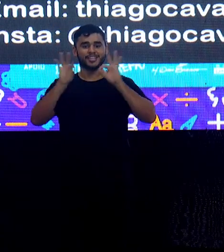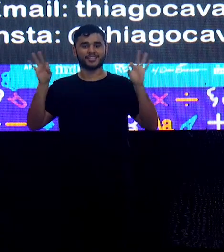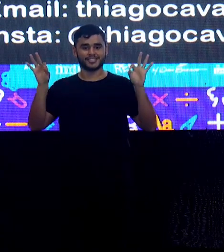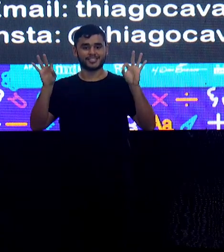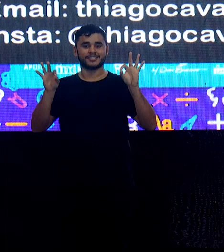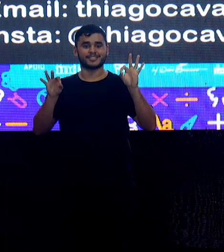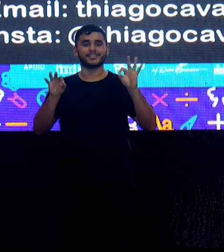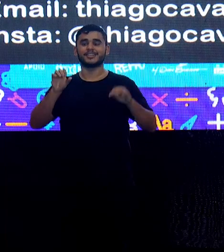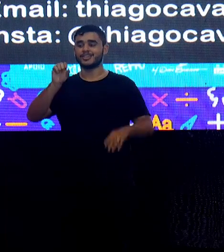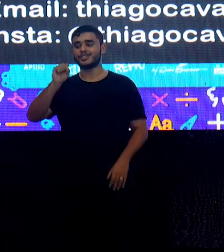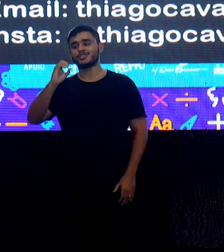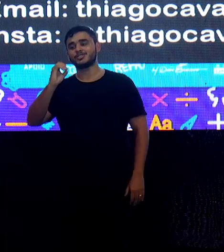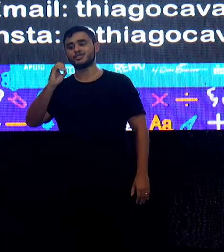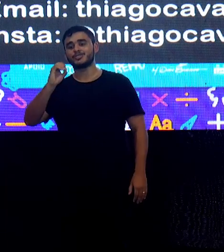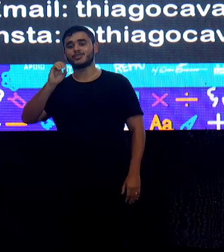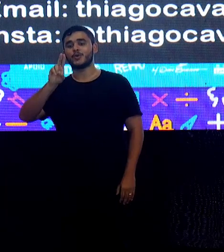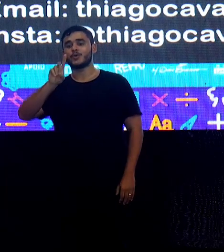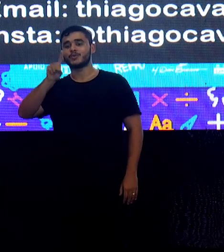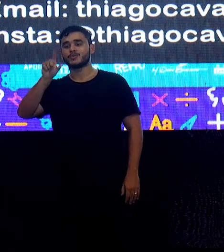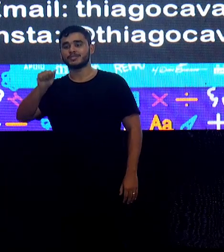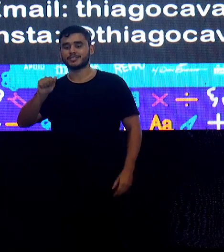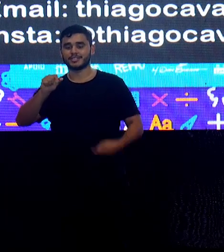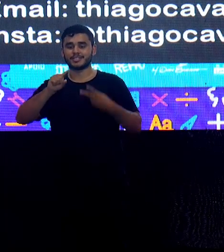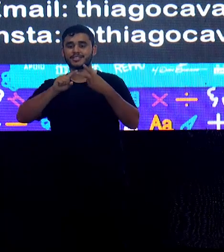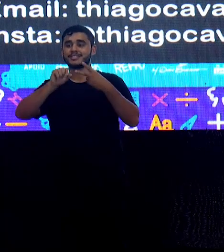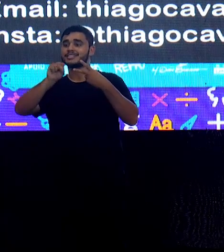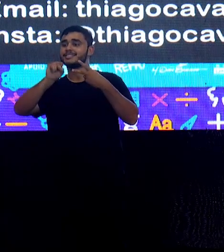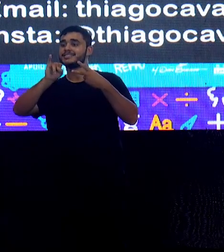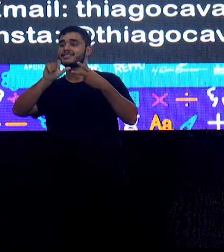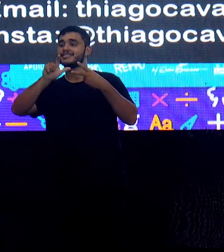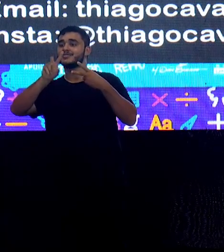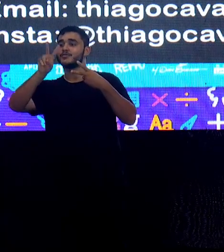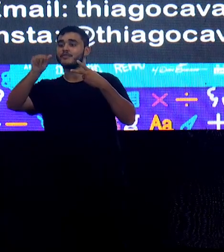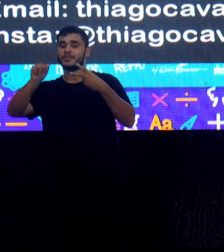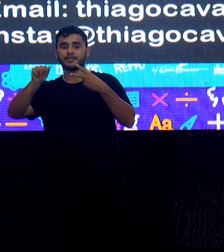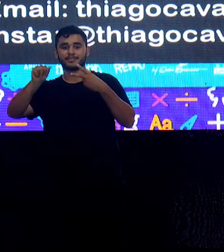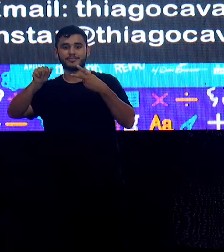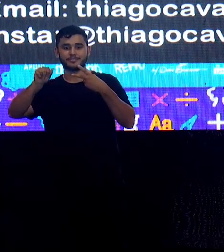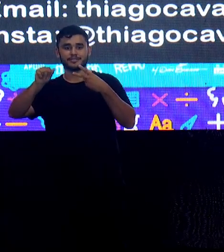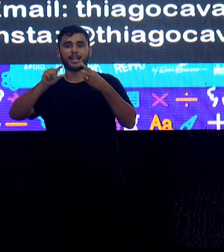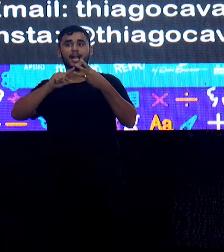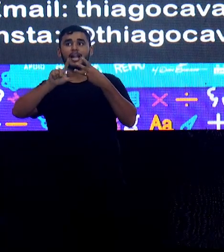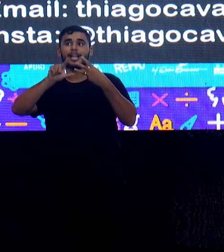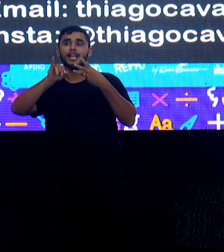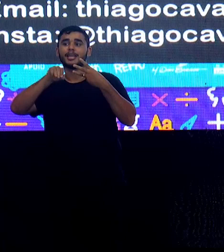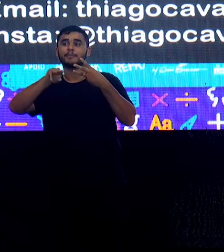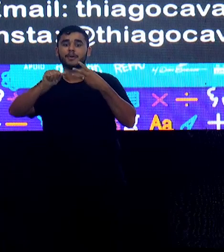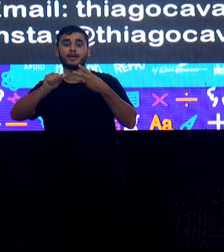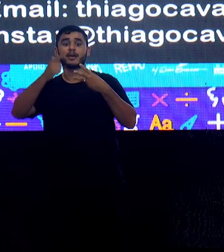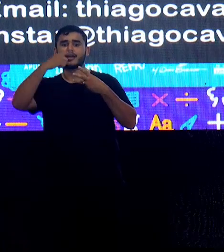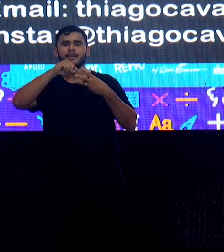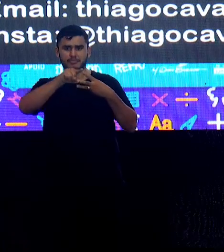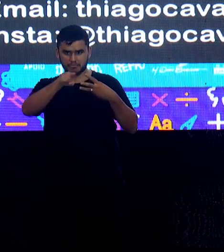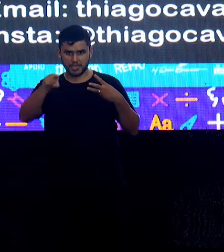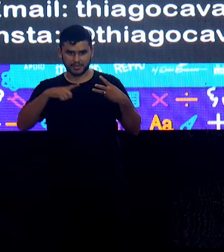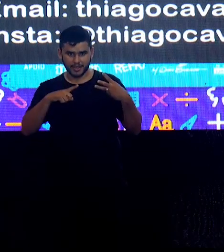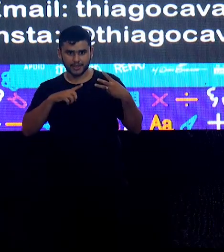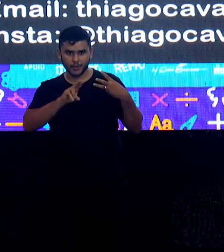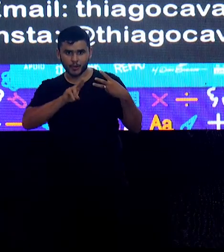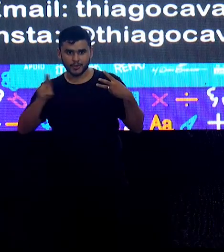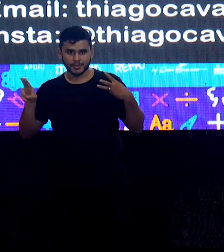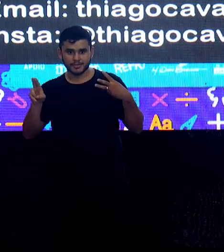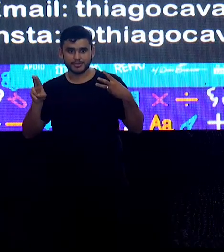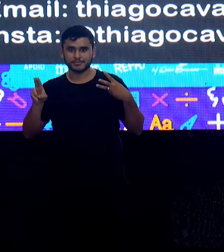Se eu dissesse assim, Silva, Lima, Souza, vamos só testar, vai. Só testar, viu?